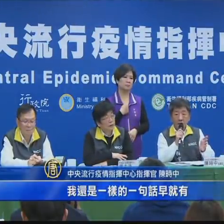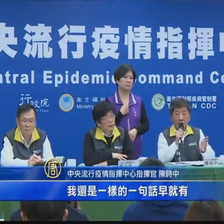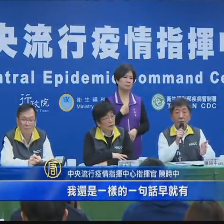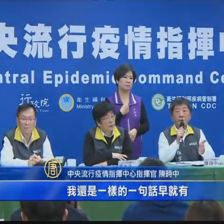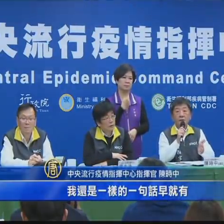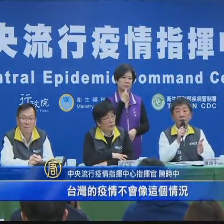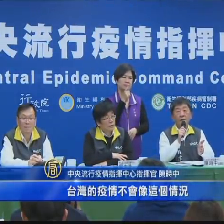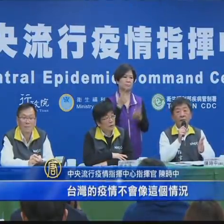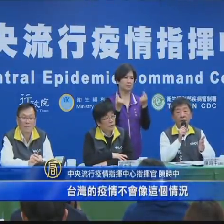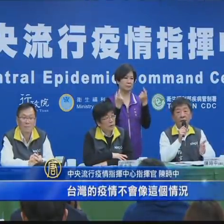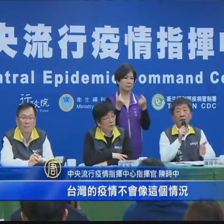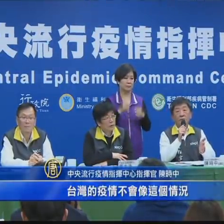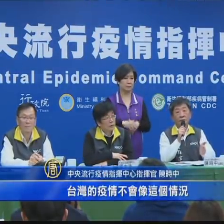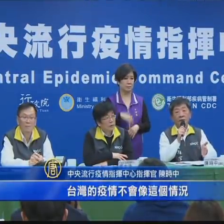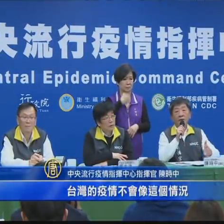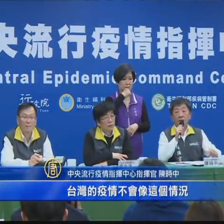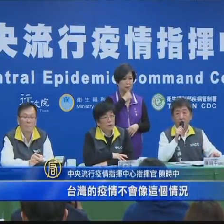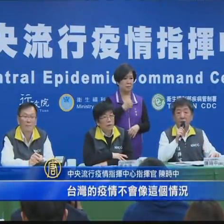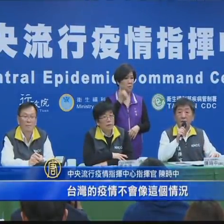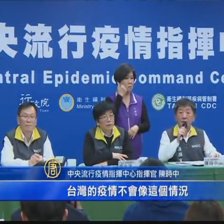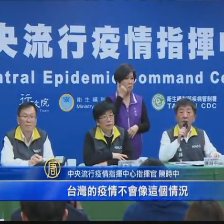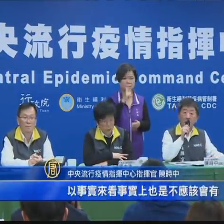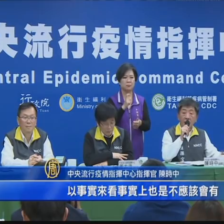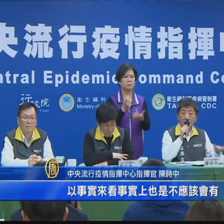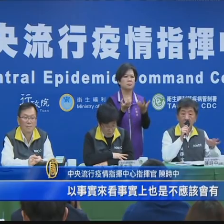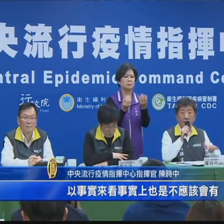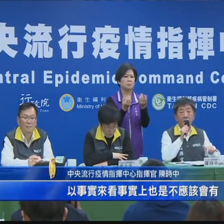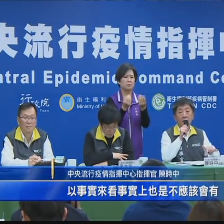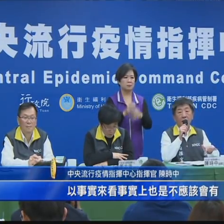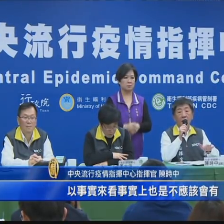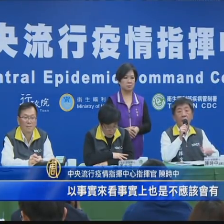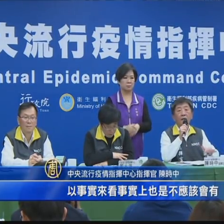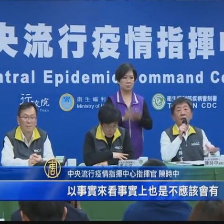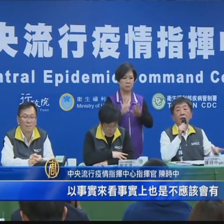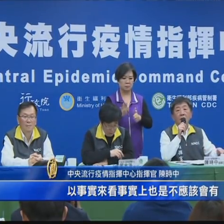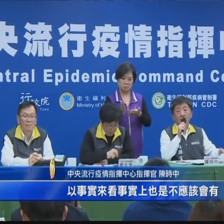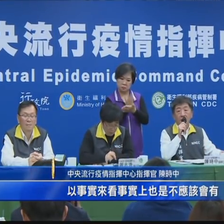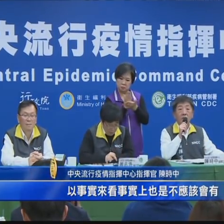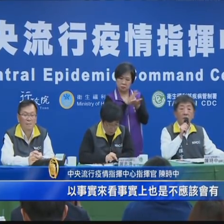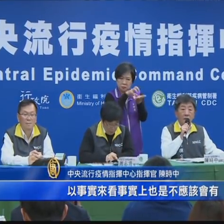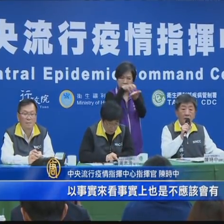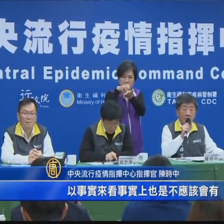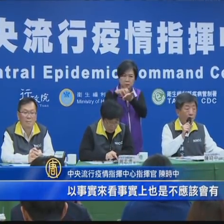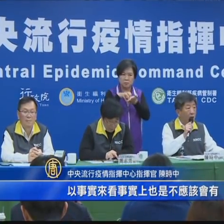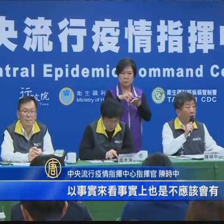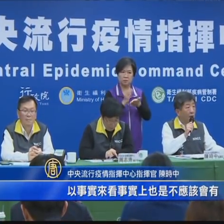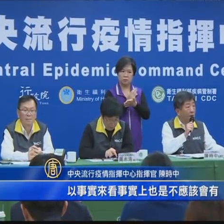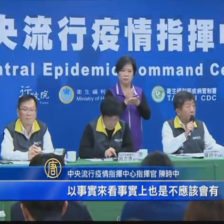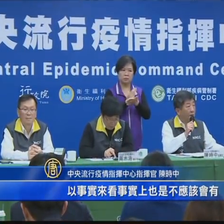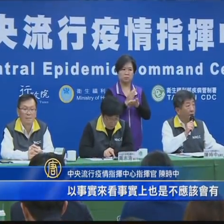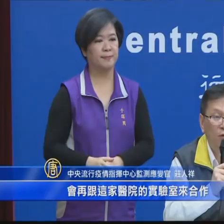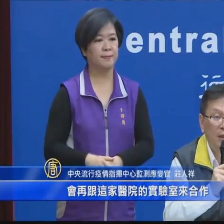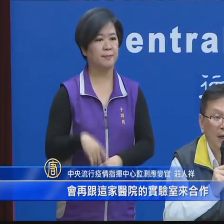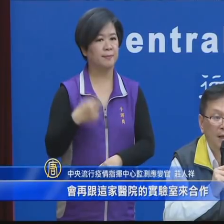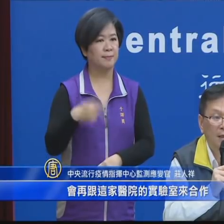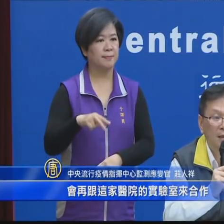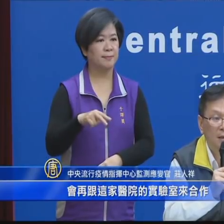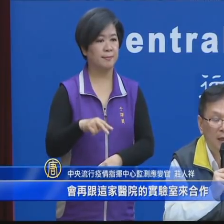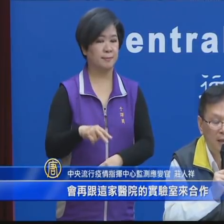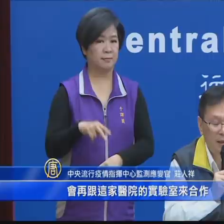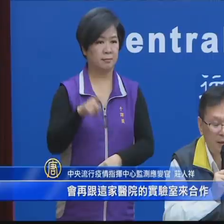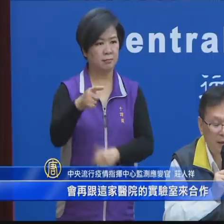说早就有台湾的疫情不会这样子的情况，以事实来看，事实上也是不应该会有了。 会再